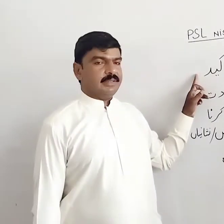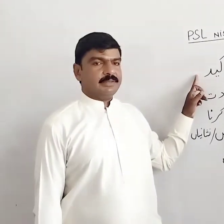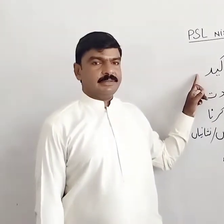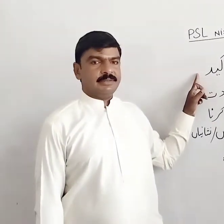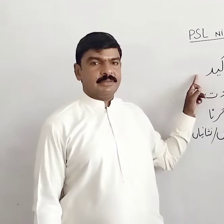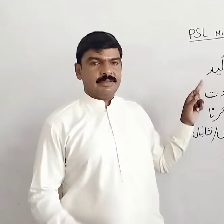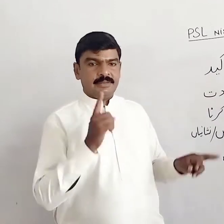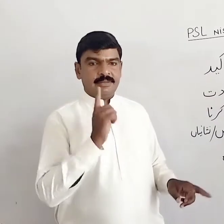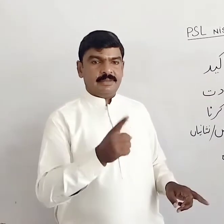تاکید،